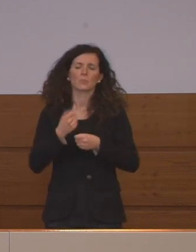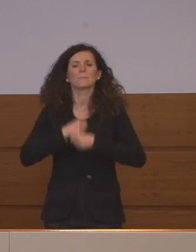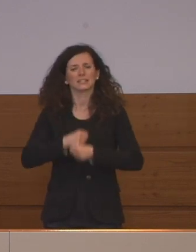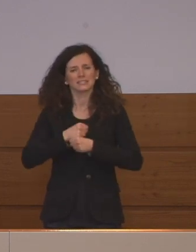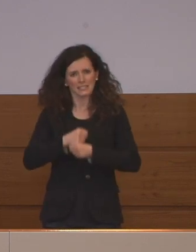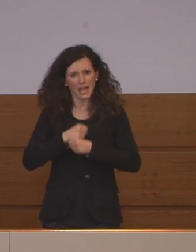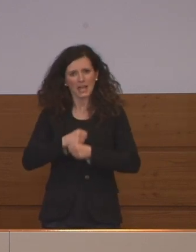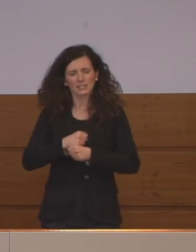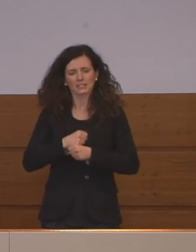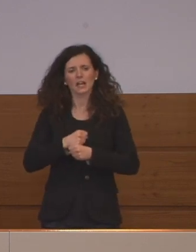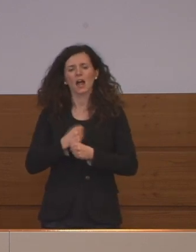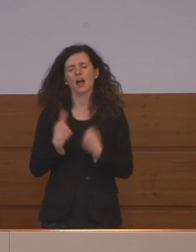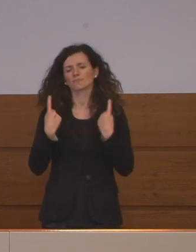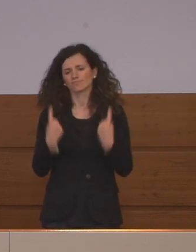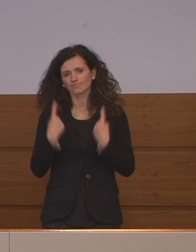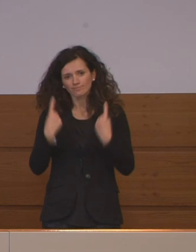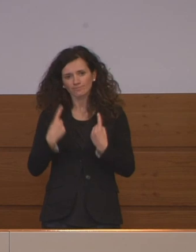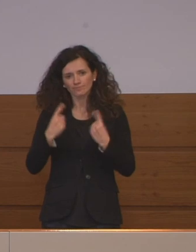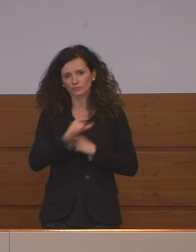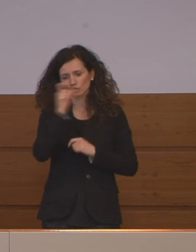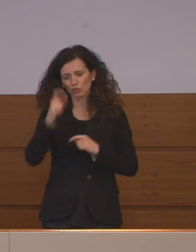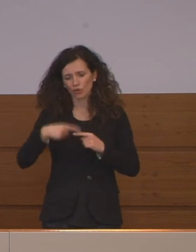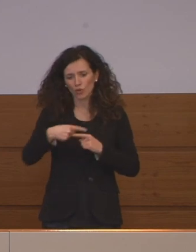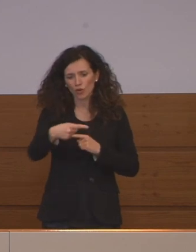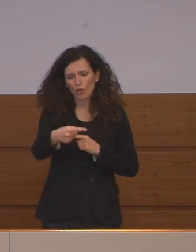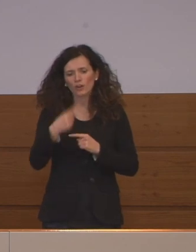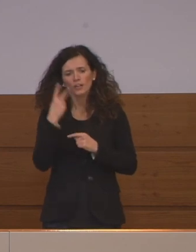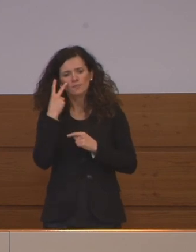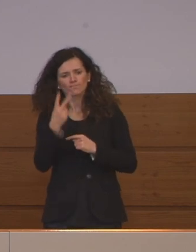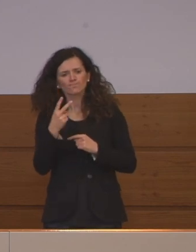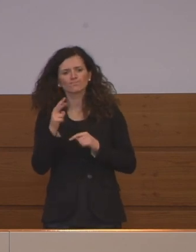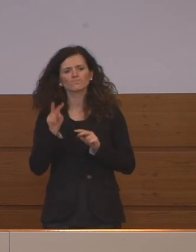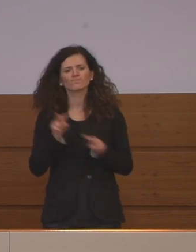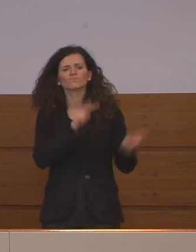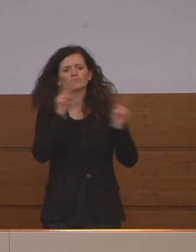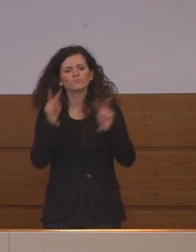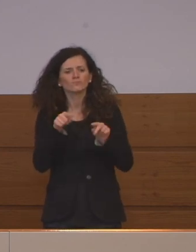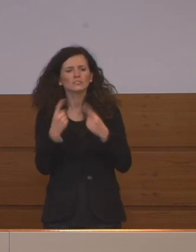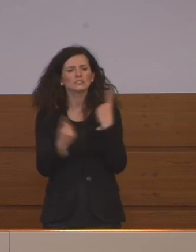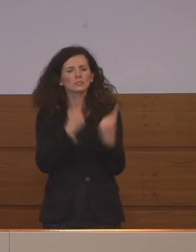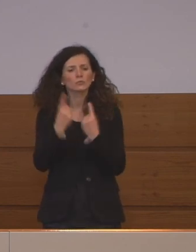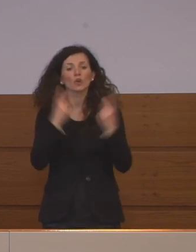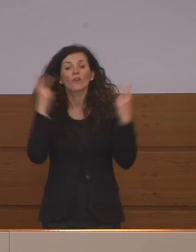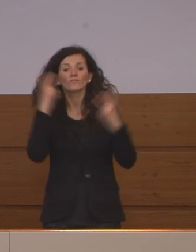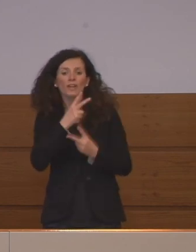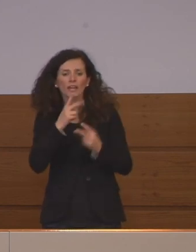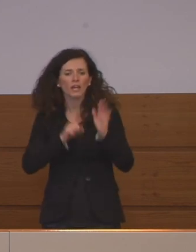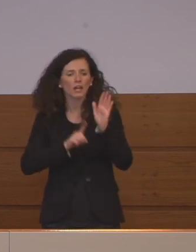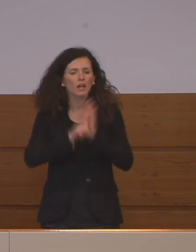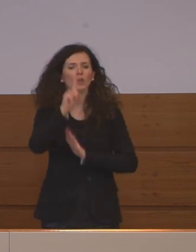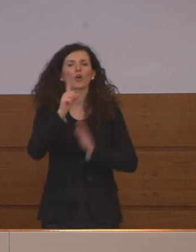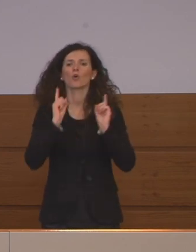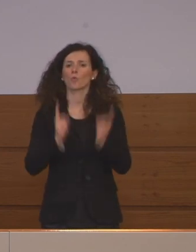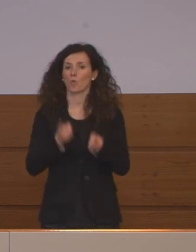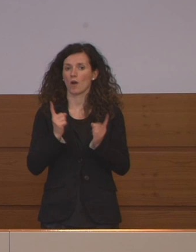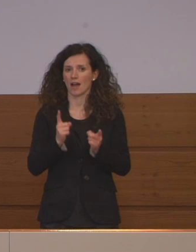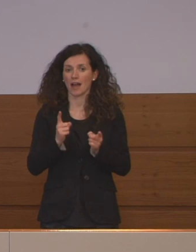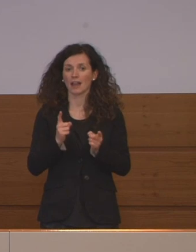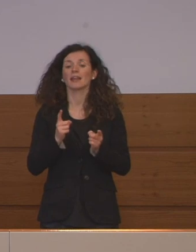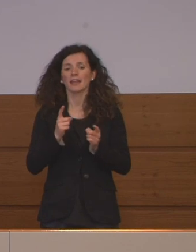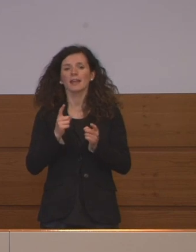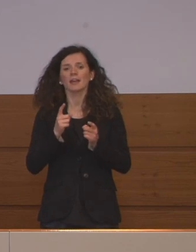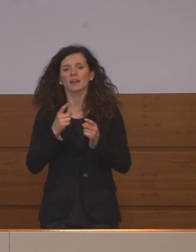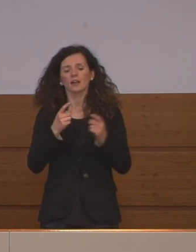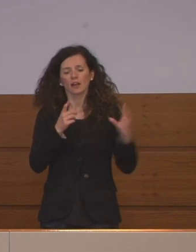pazienti ed attendere i prossimi giorni per vedere qual è l'effettiva risposta rispetto alle indicazioni che sono